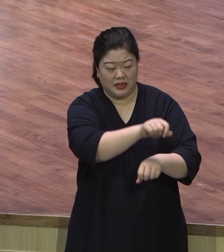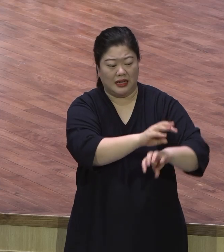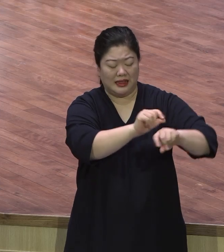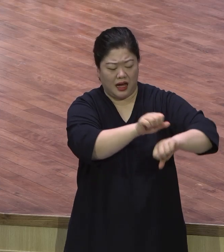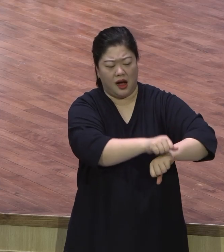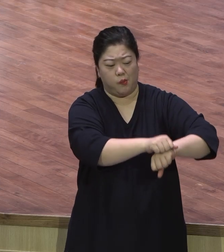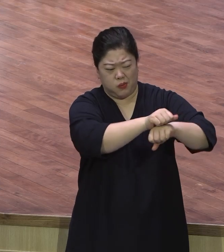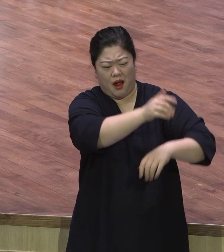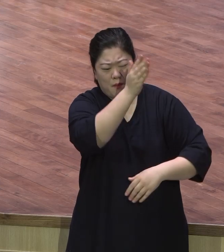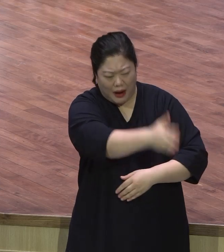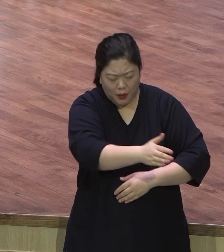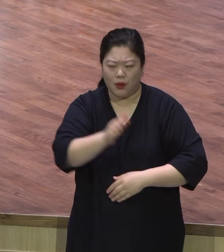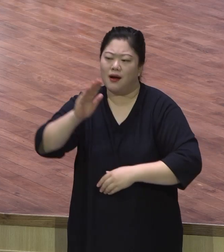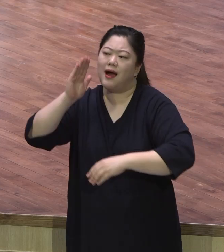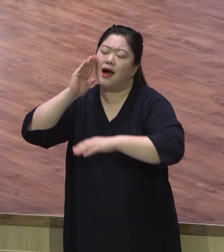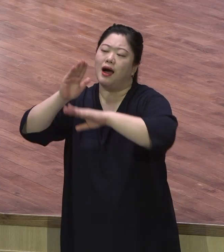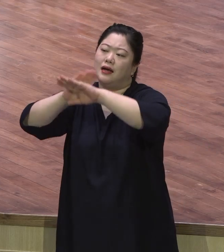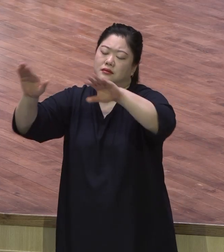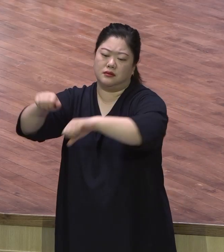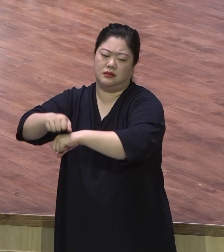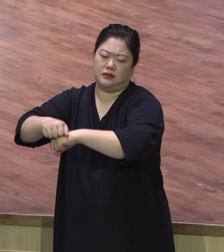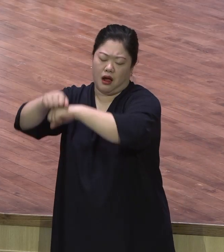보물을 하늘에 쌓아두라.